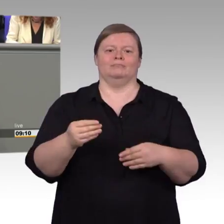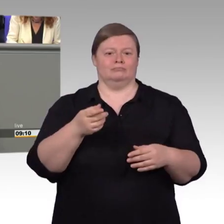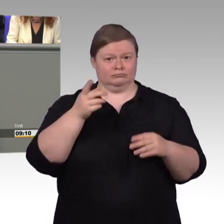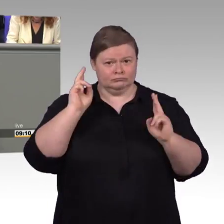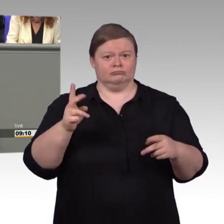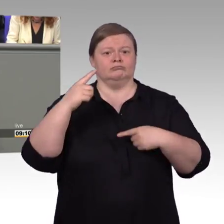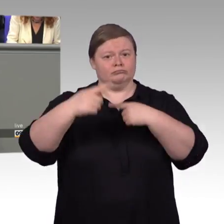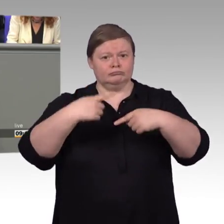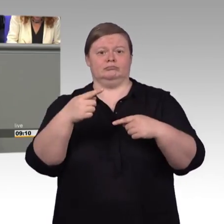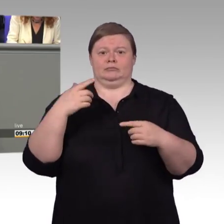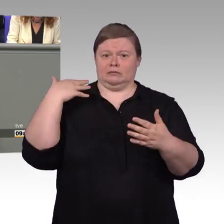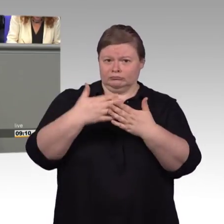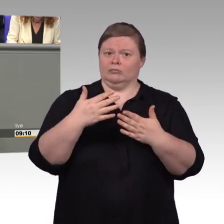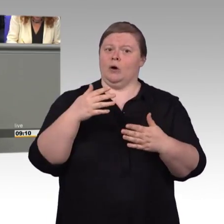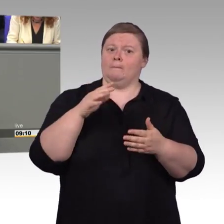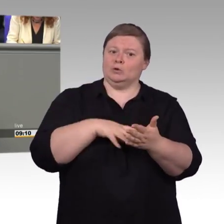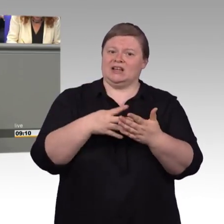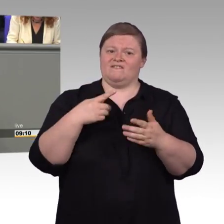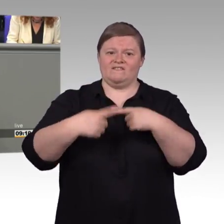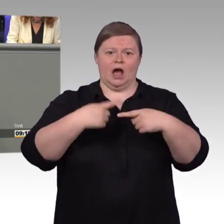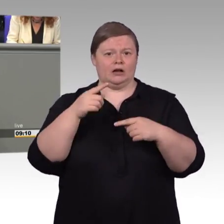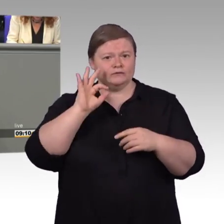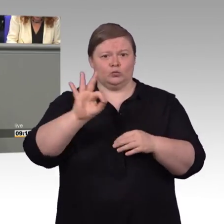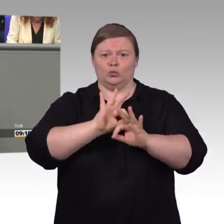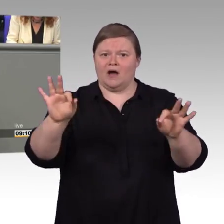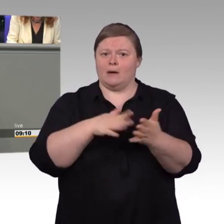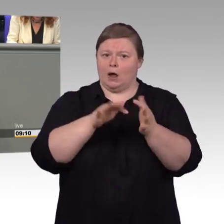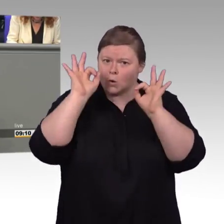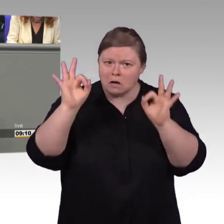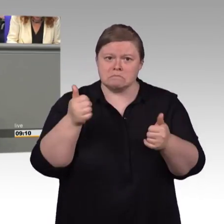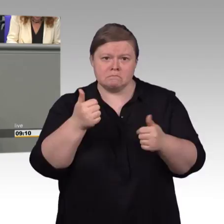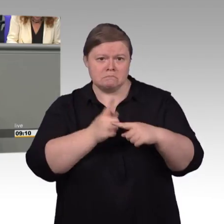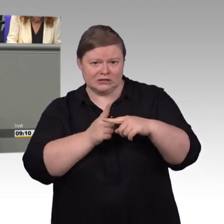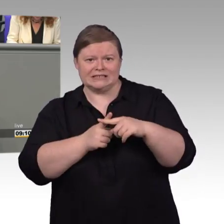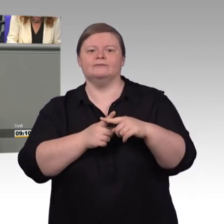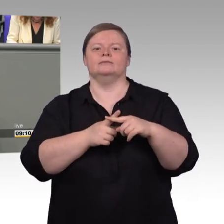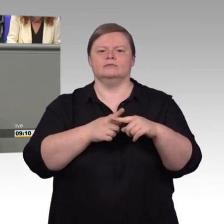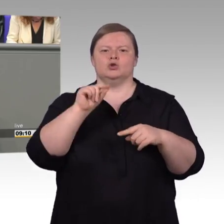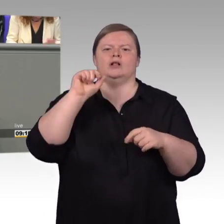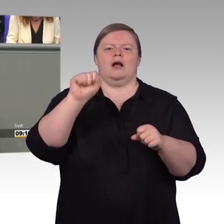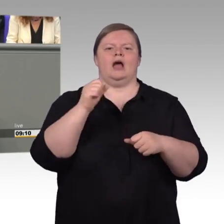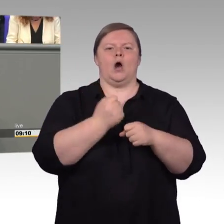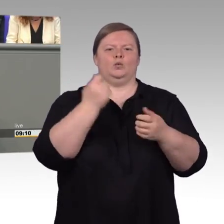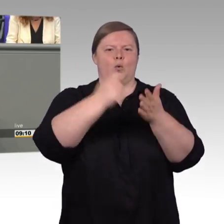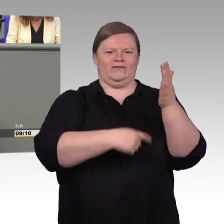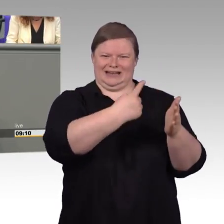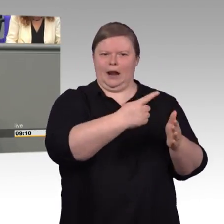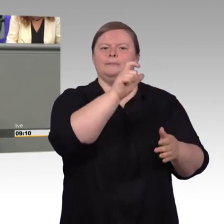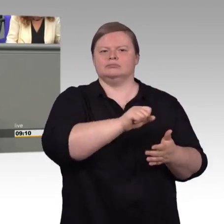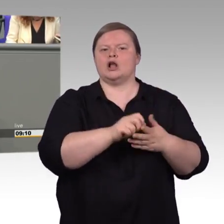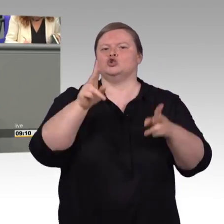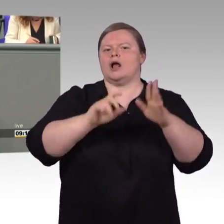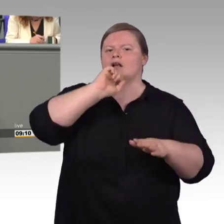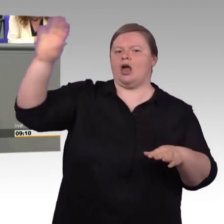in akzeptabler Höhe machen wird. Aber dann, wenn das nicht der Fall ist, dann kann er schnell und kostengünstig seinen eigenen